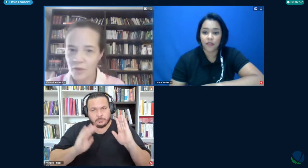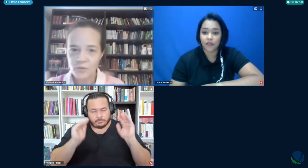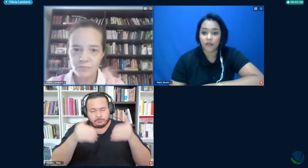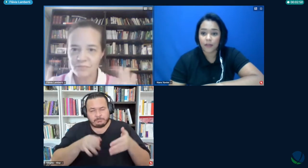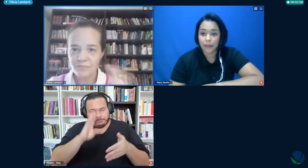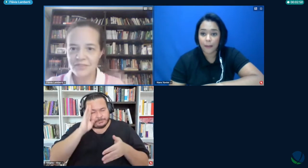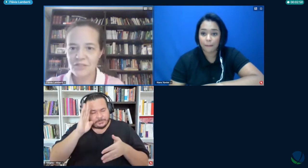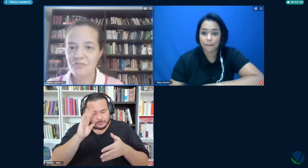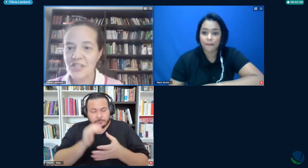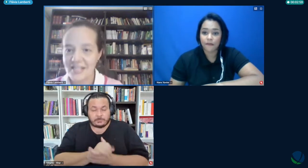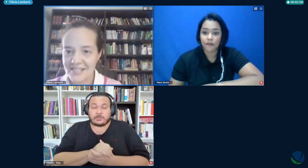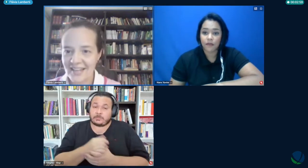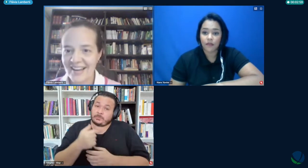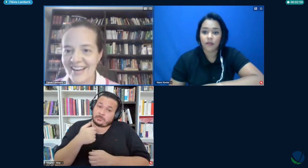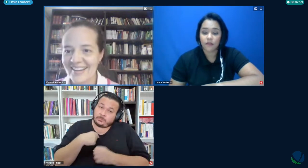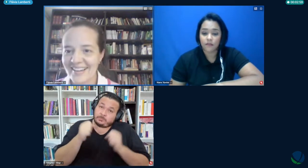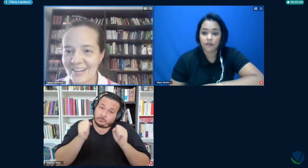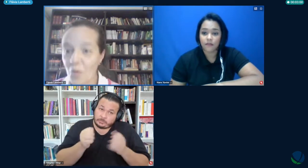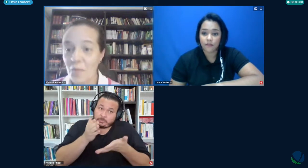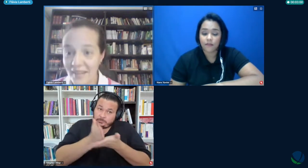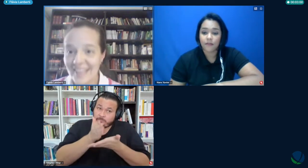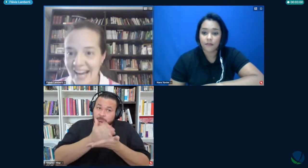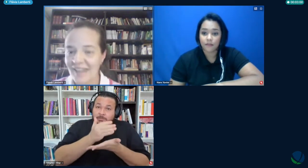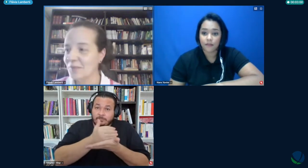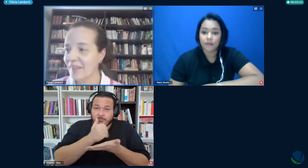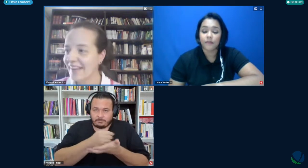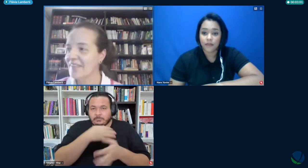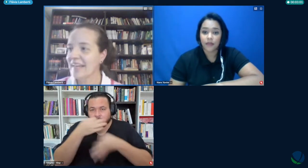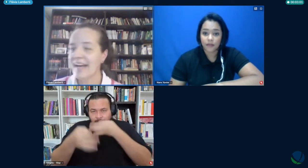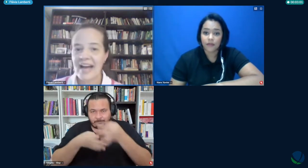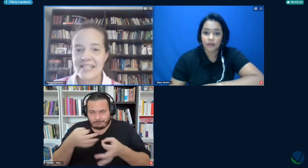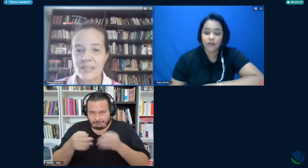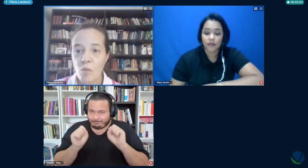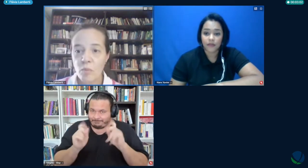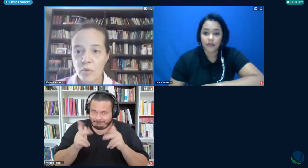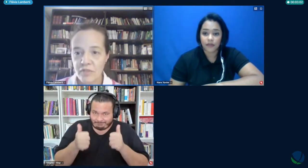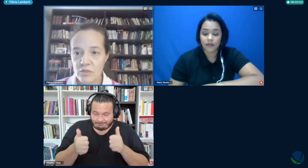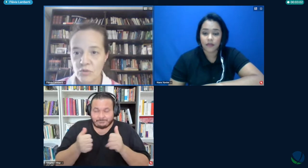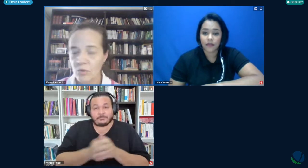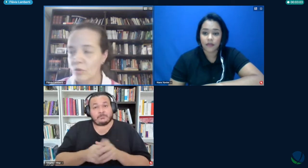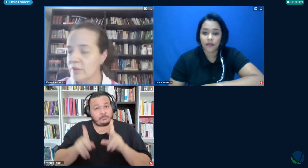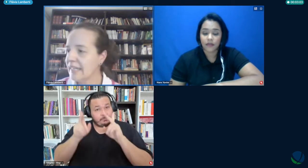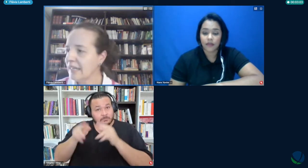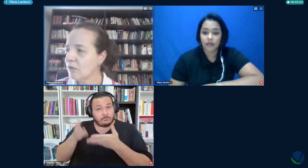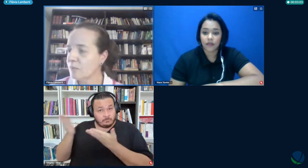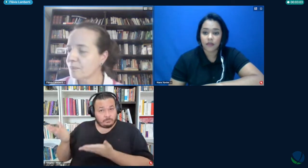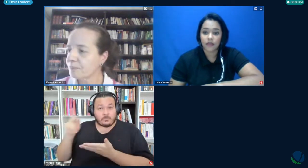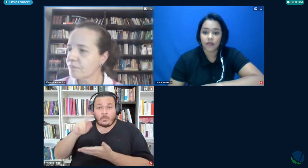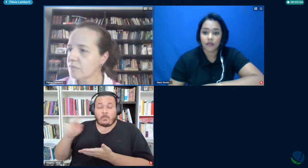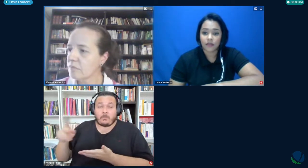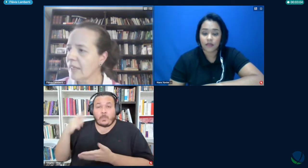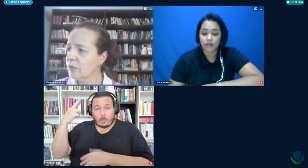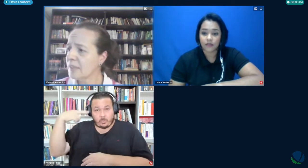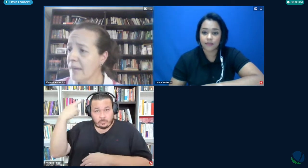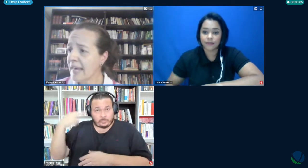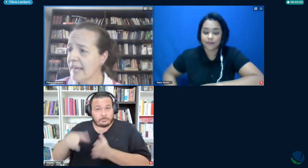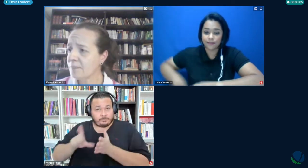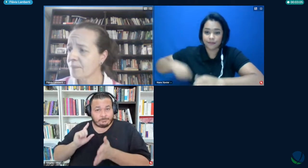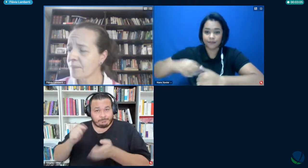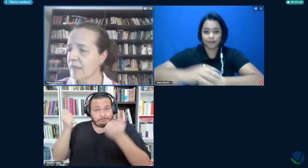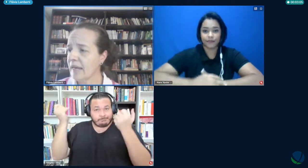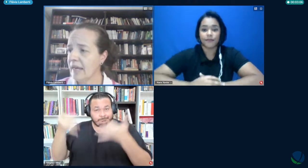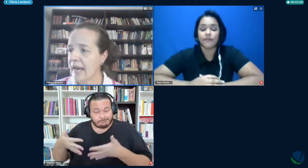Eu posso dividir assim o comentário. Né? Assim como o professor Rodrigo, eu